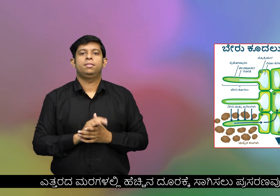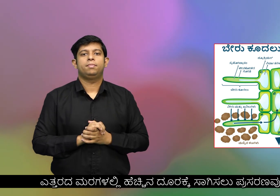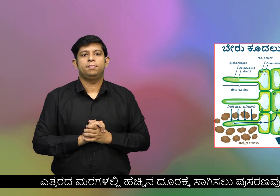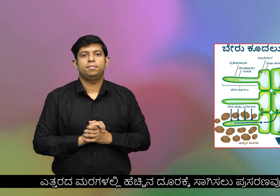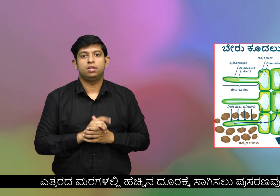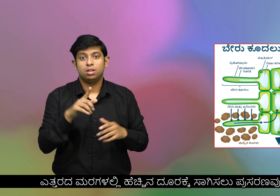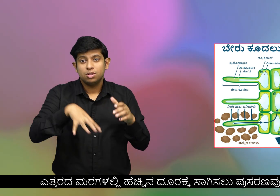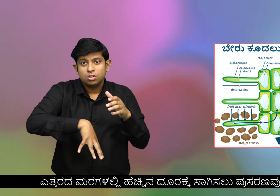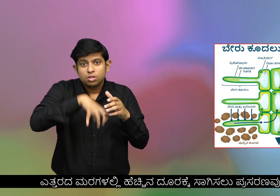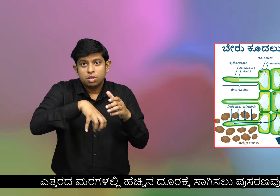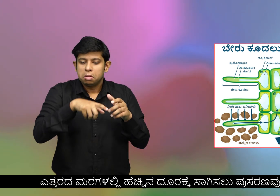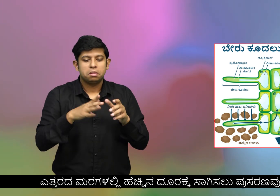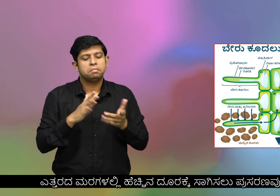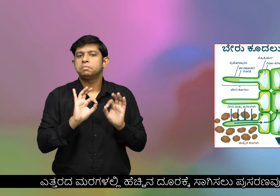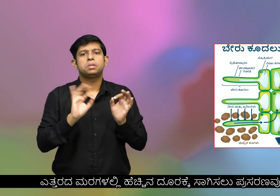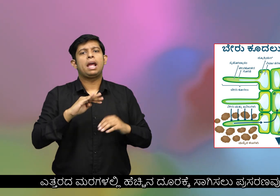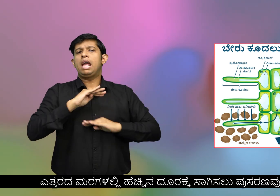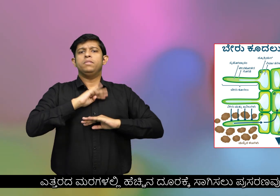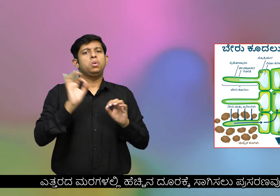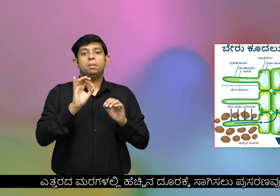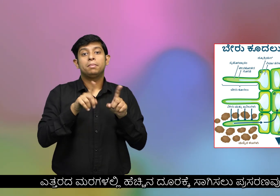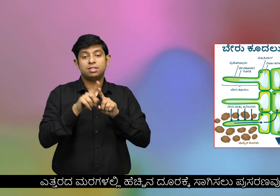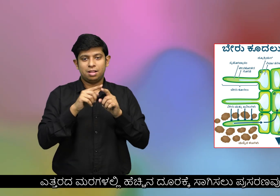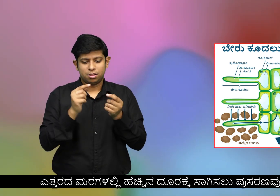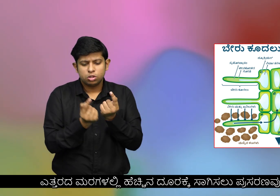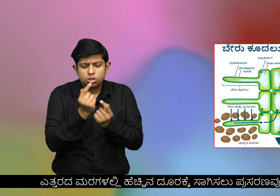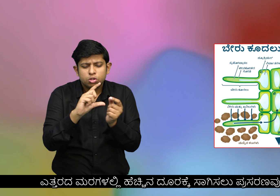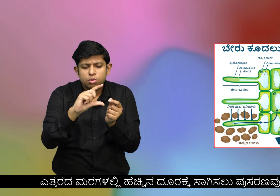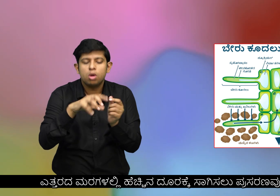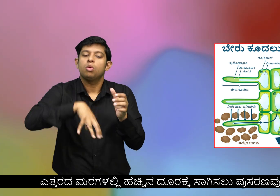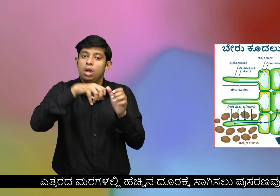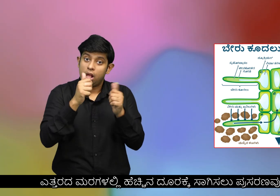ಎತ್ತರದ ಮರಗಳಲ್ಲಿ ಹೆಚ್ಚಿನ ದೂರಕ್ಕೆ ಸಾಗಿಸಲು ಪ್ರಸರಣವು ಸಾಕಾಗುವುದಿಲ್ಲ.